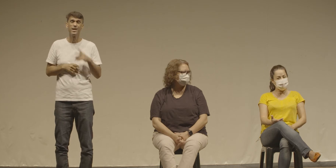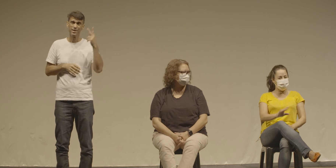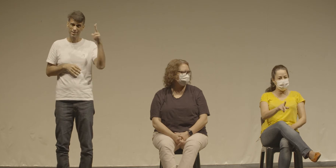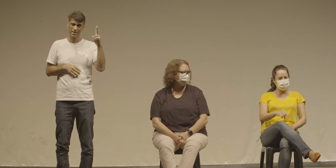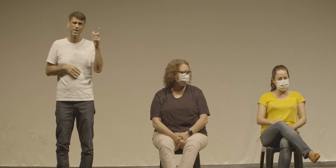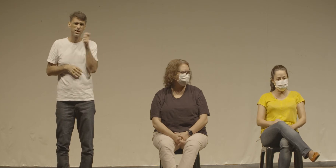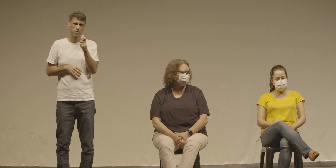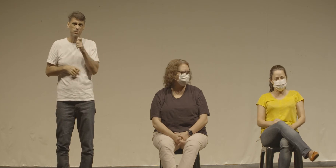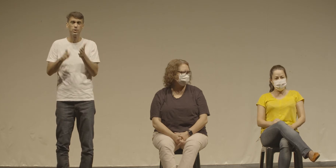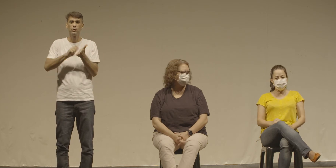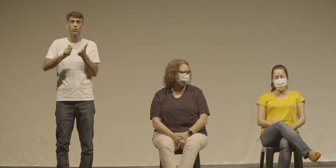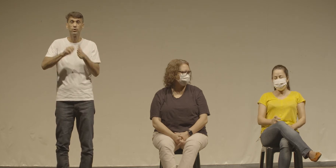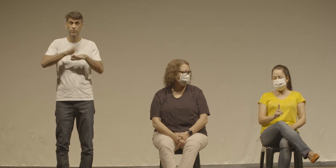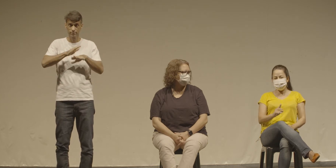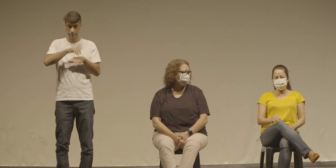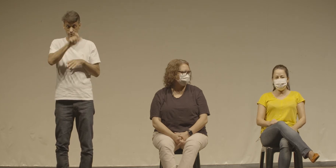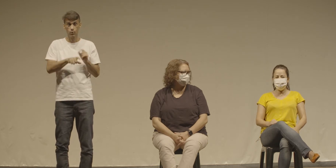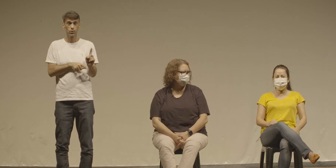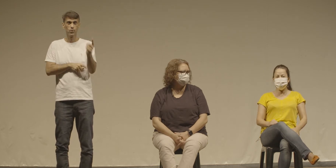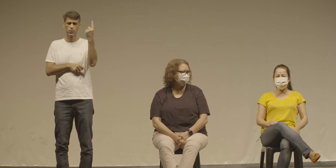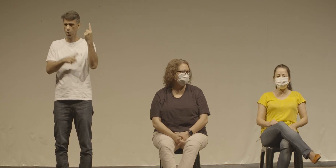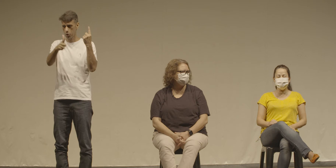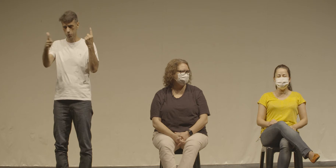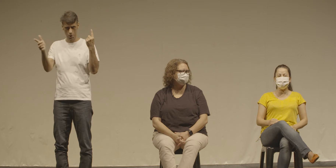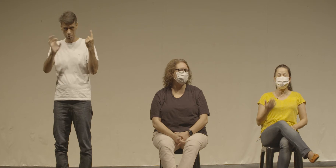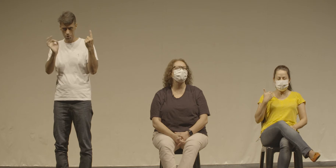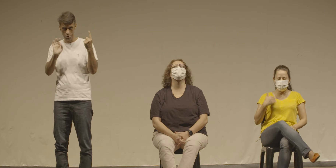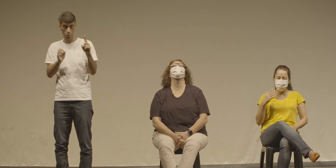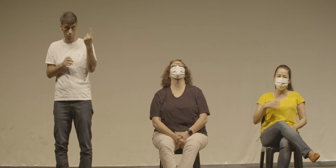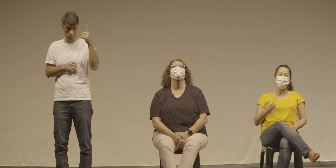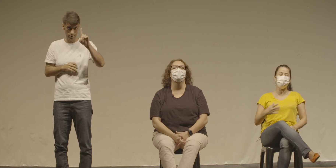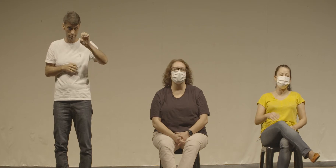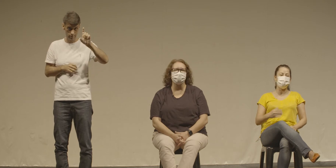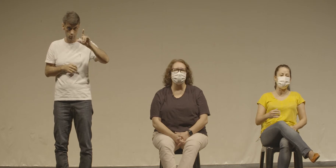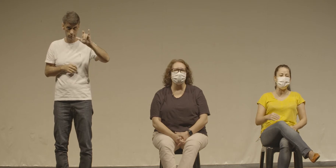né? Mas só ela fez. É a única que o resto não